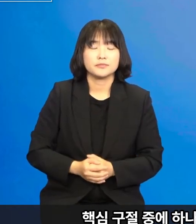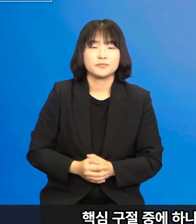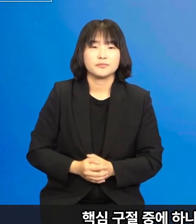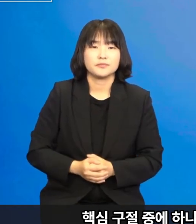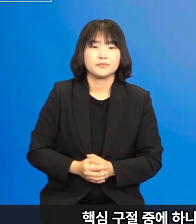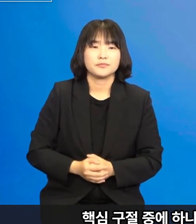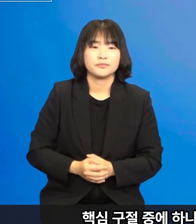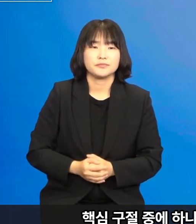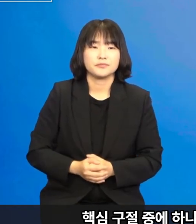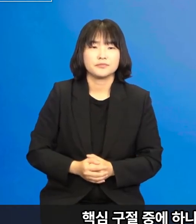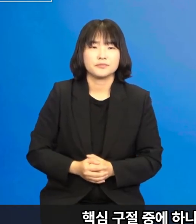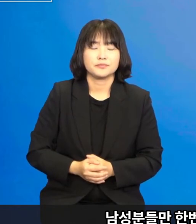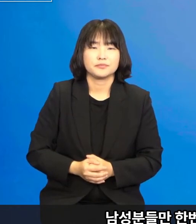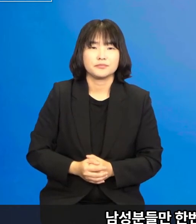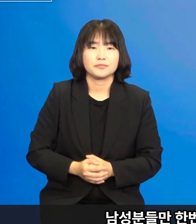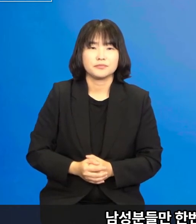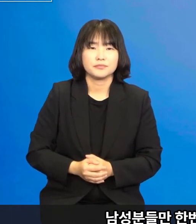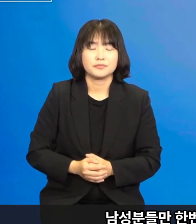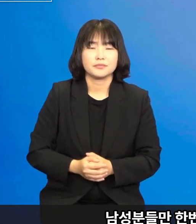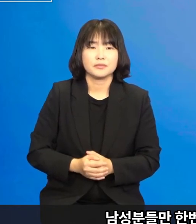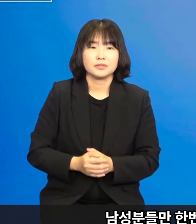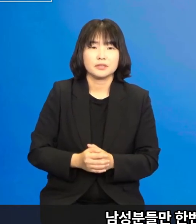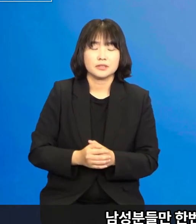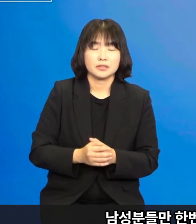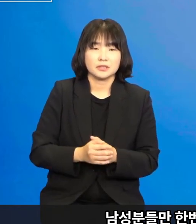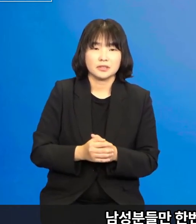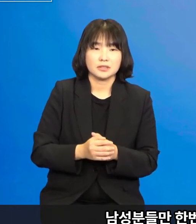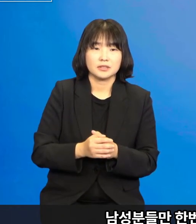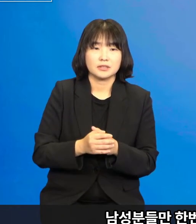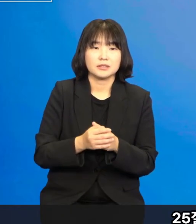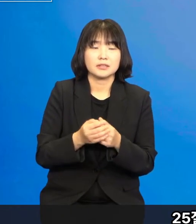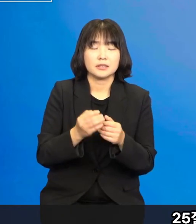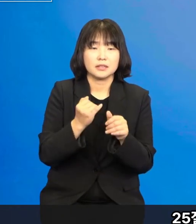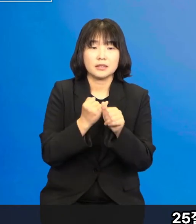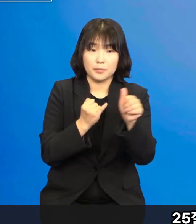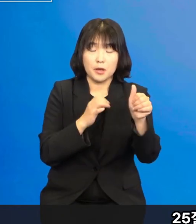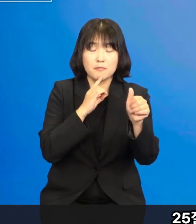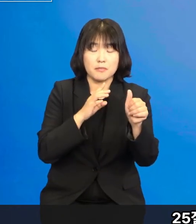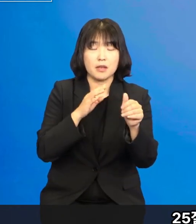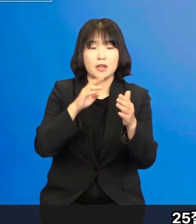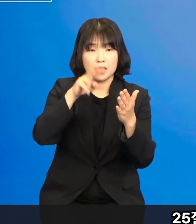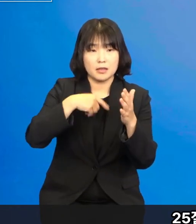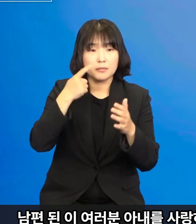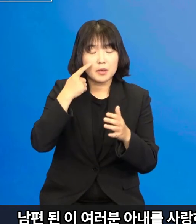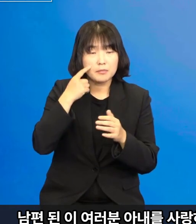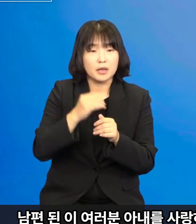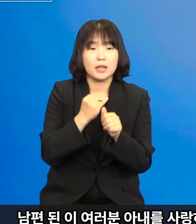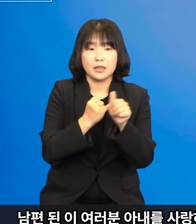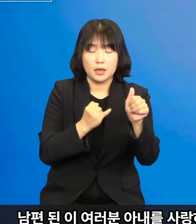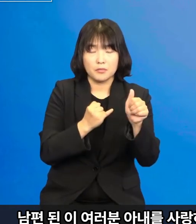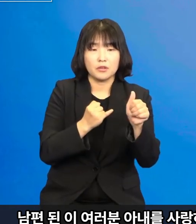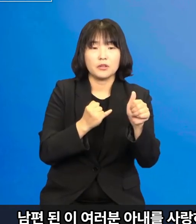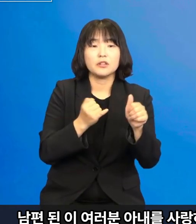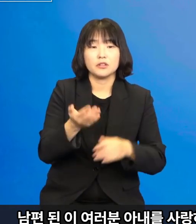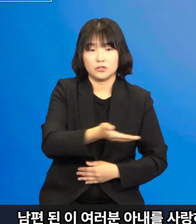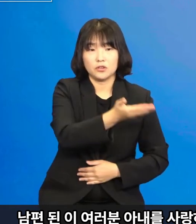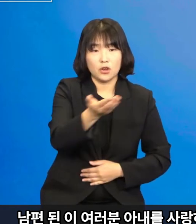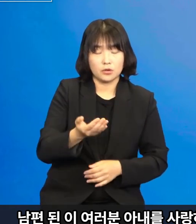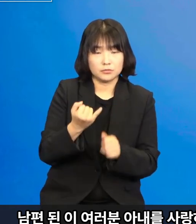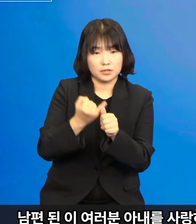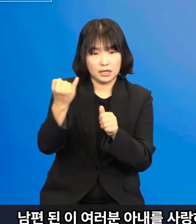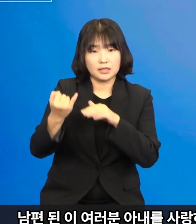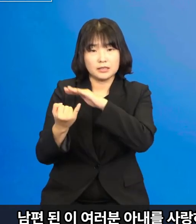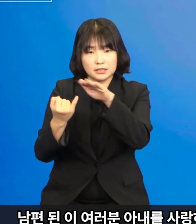5장 말씀입니다. 남성분들만 한번 읽어보시면 좋겠는데요. 25절입니다. 시작. 남편 된 이